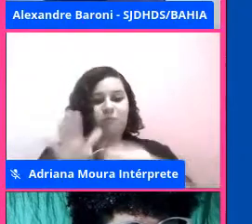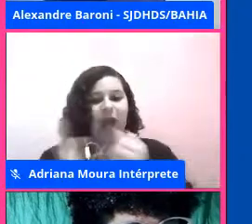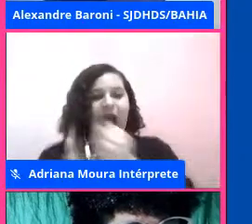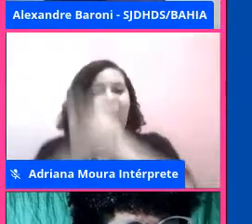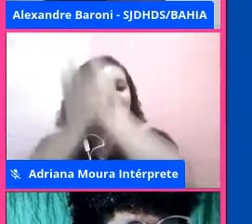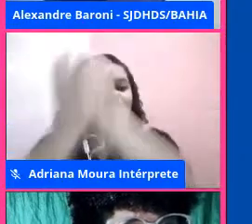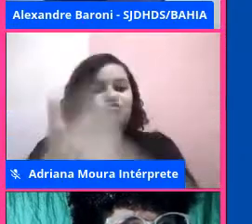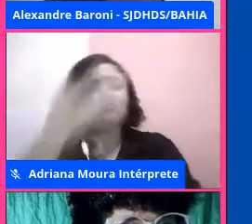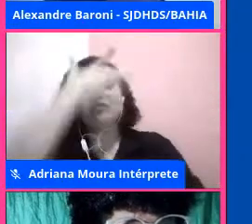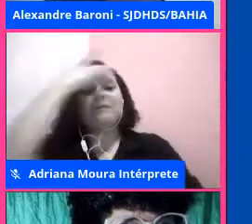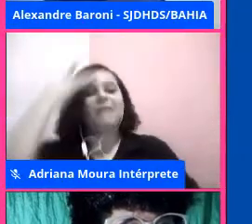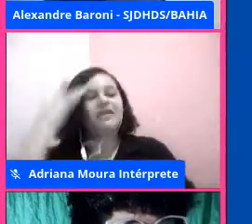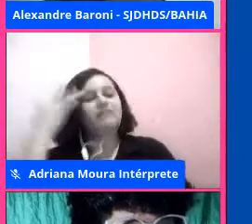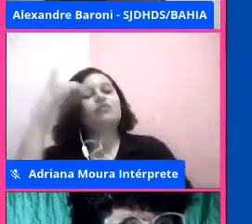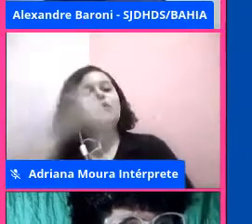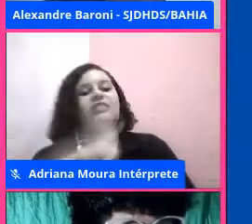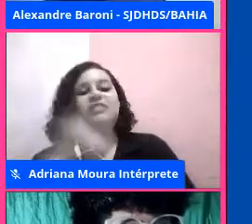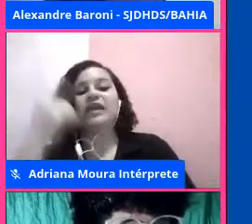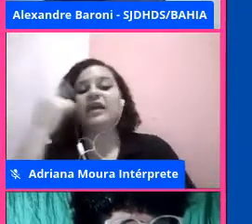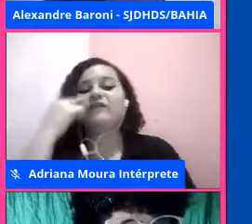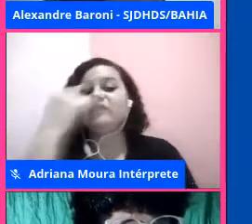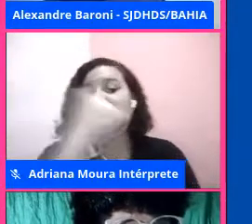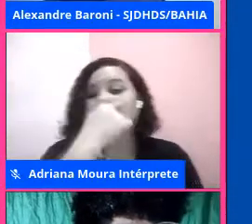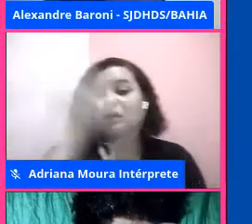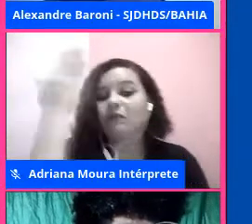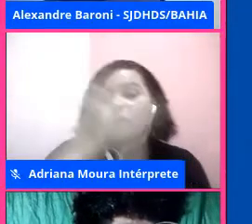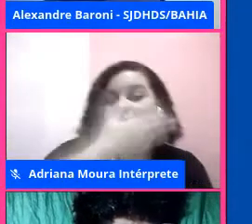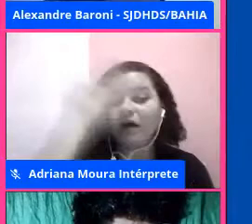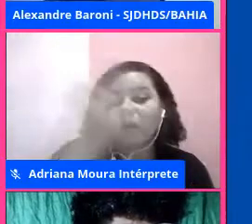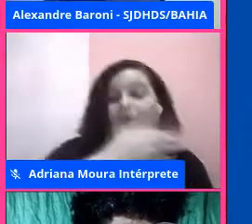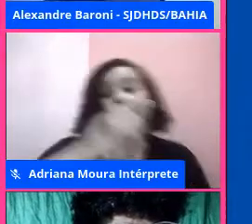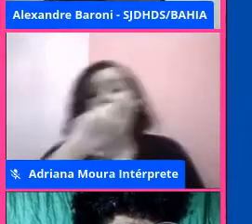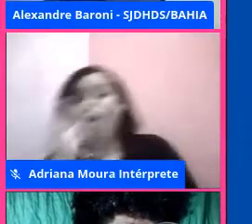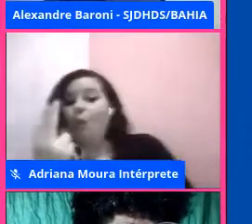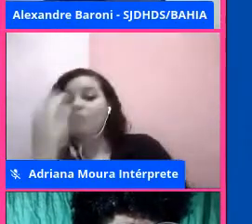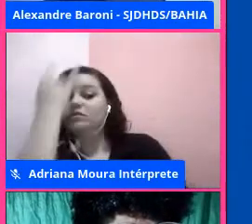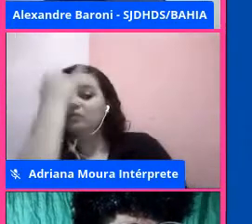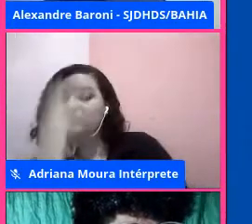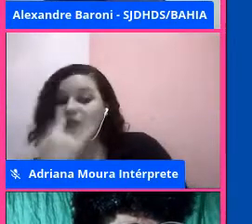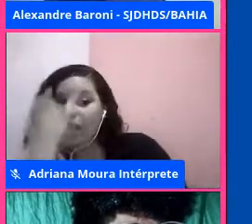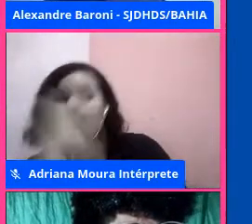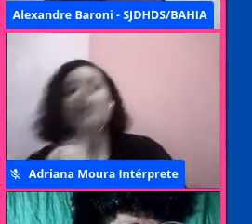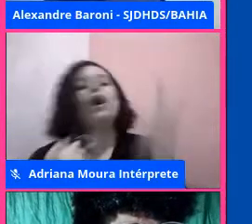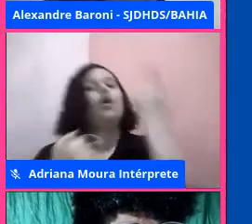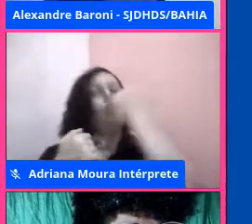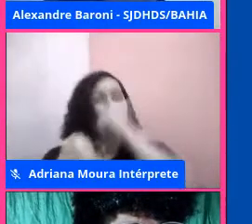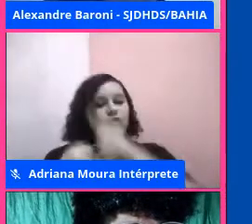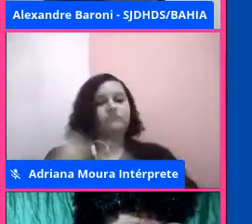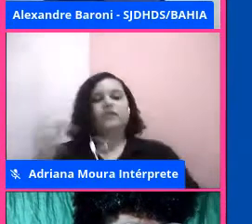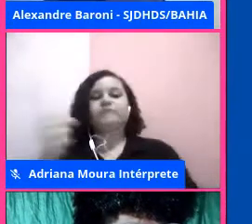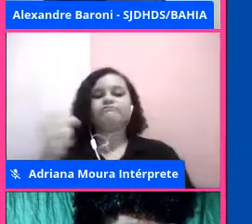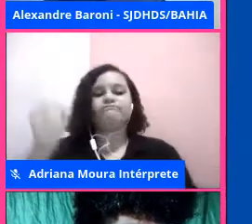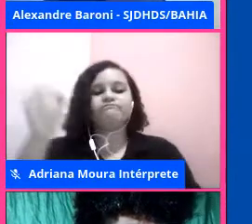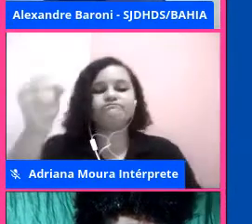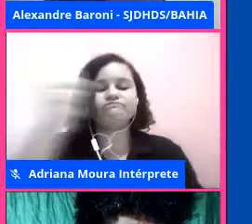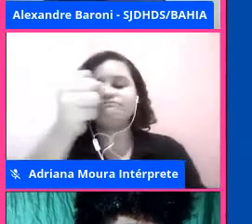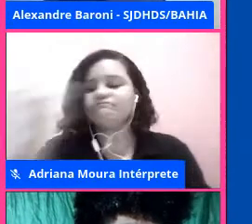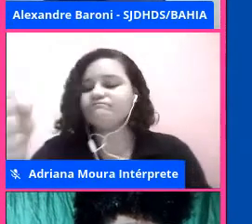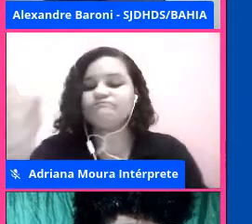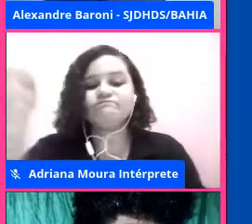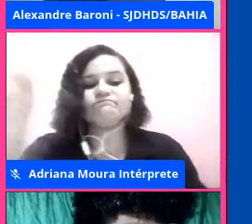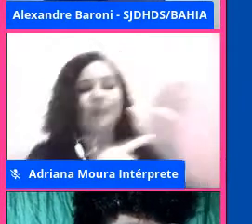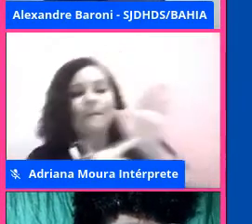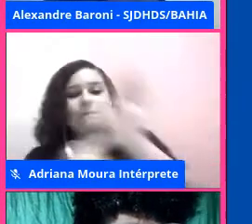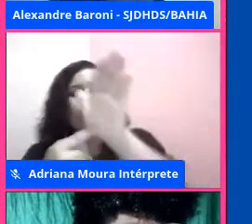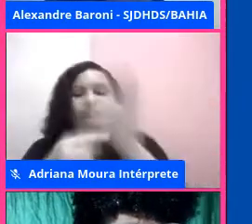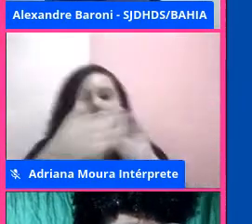com baixa visão ou pessoas cegas na locomoção. Então, ela mostra não só os obstáculos